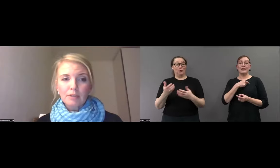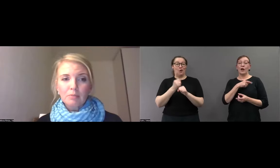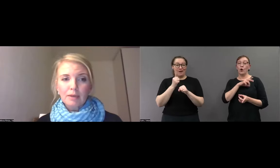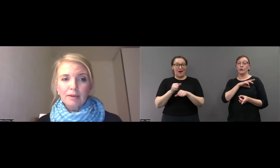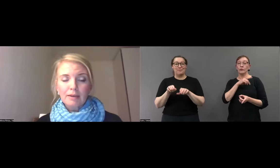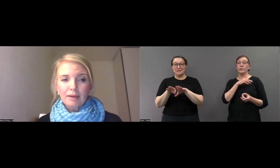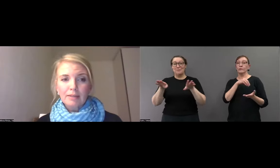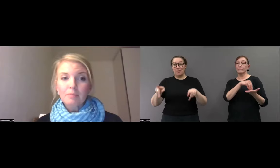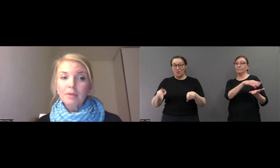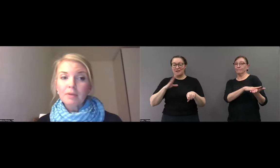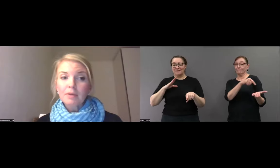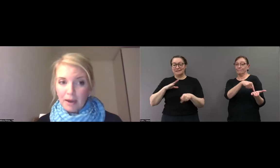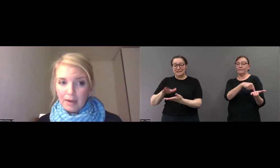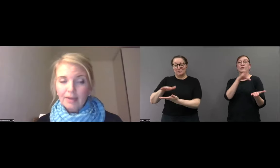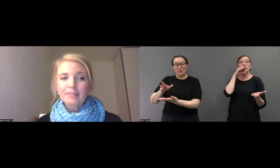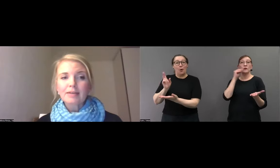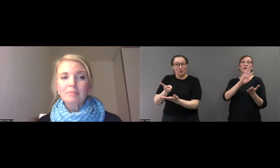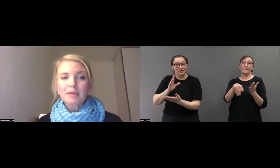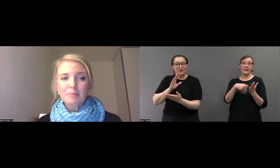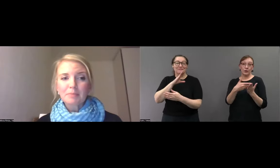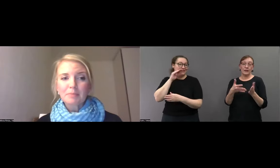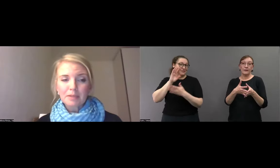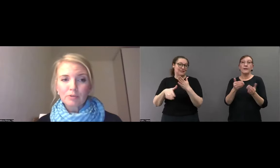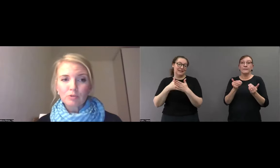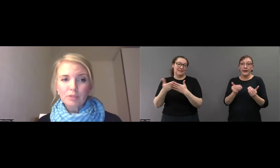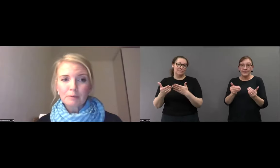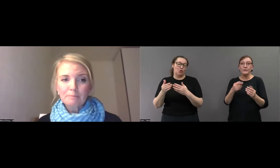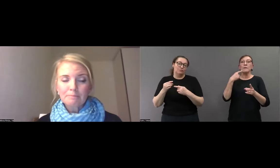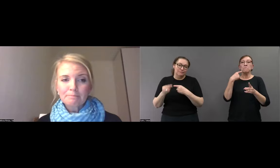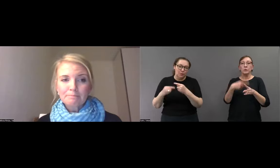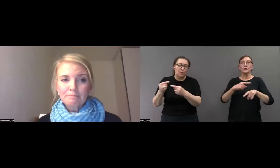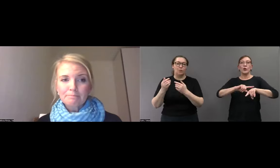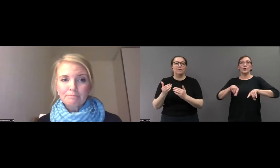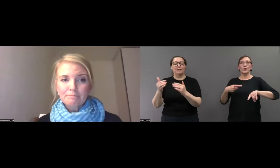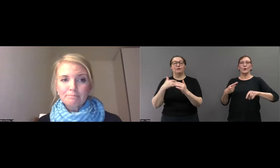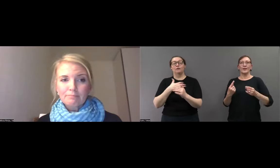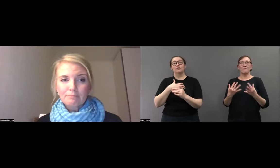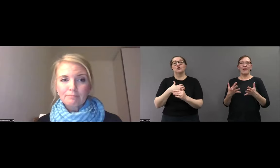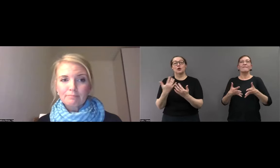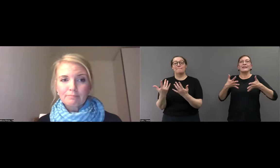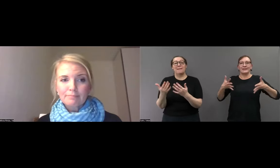ruotsalaisen viittomakielen kehittäminen ja määrien lisääminen, mitä kysyitkin.